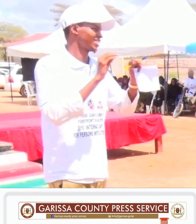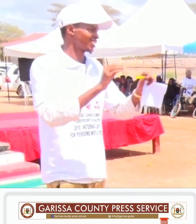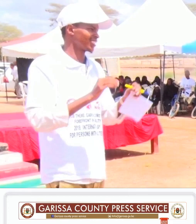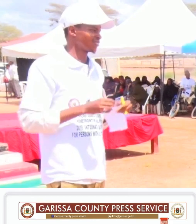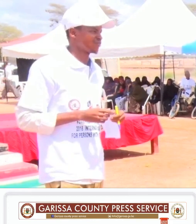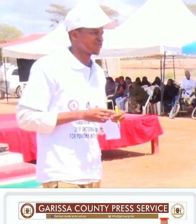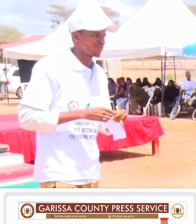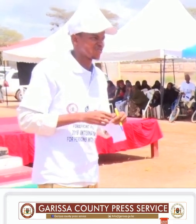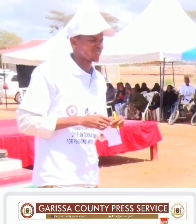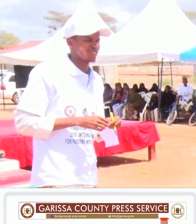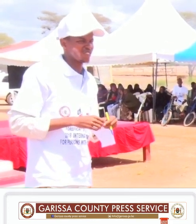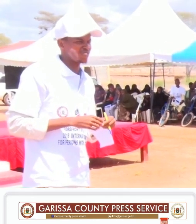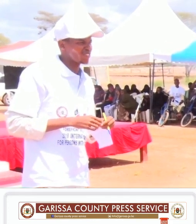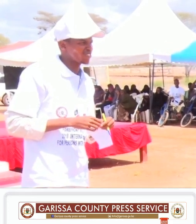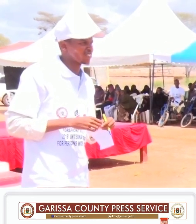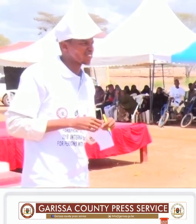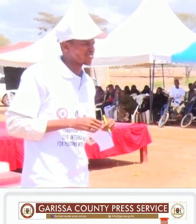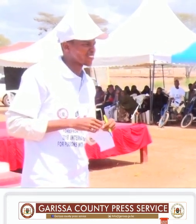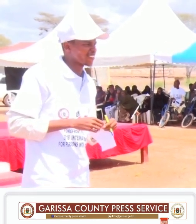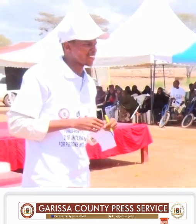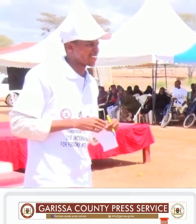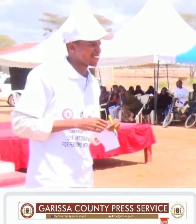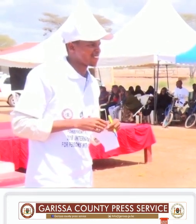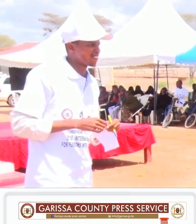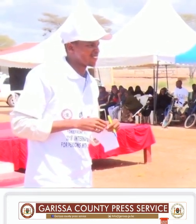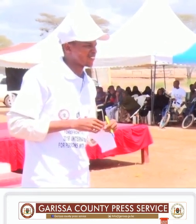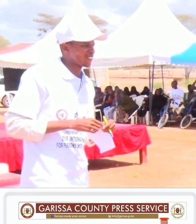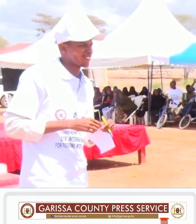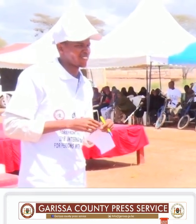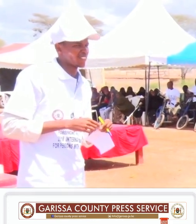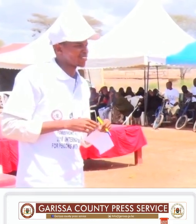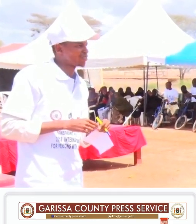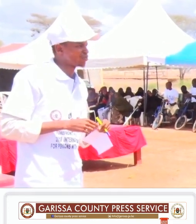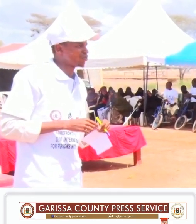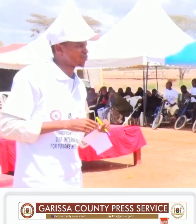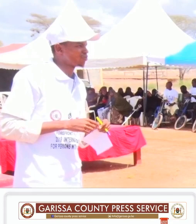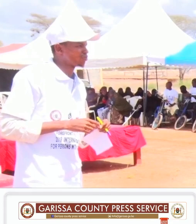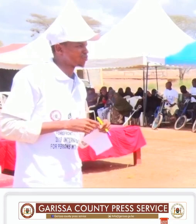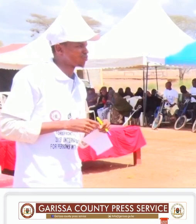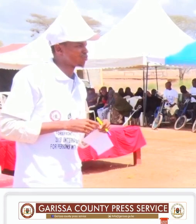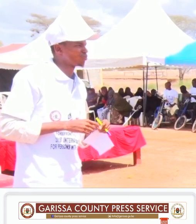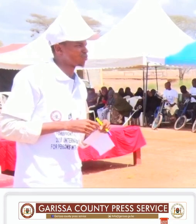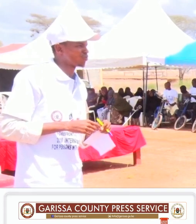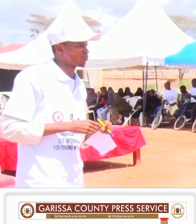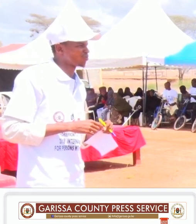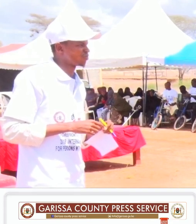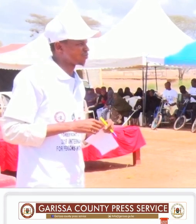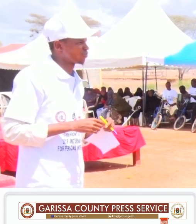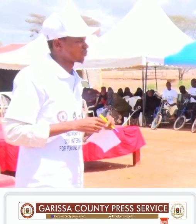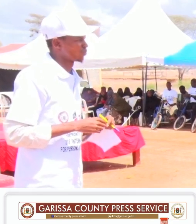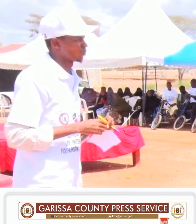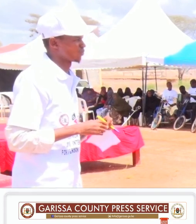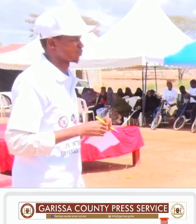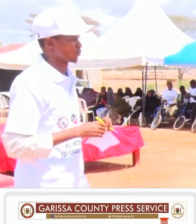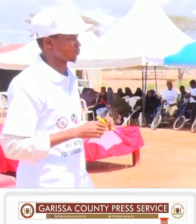Waxaa kaloo rabnaa in sign language la xoojiyo xafiisamada meelaha adag kala critical service aan u baahano, nala caawiyo